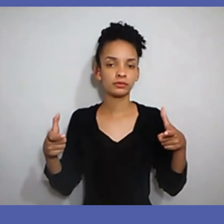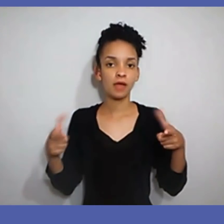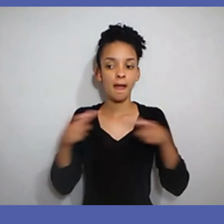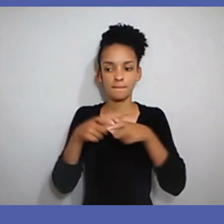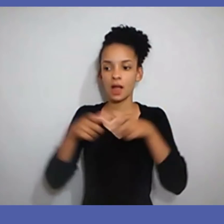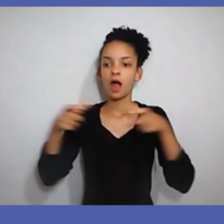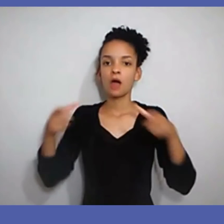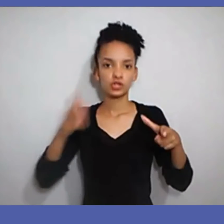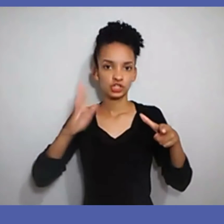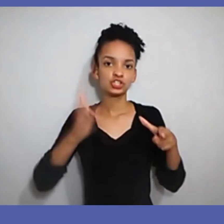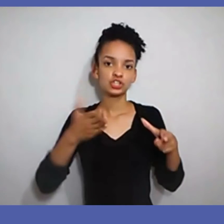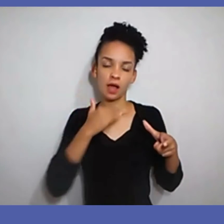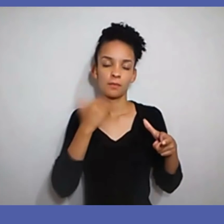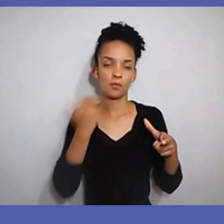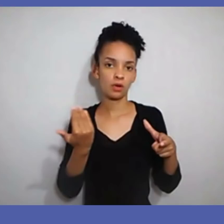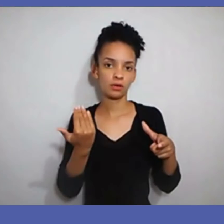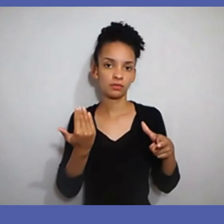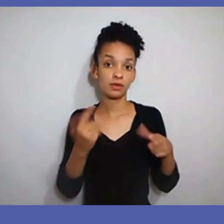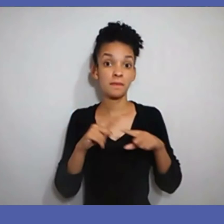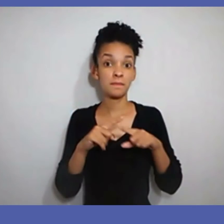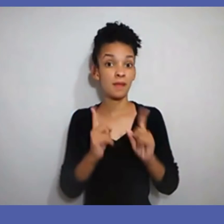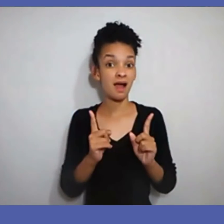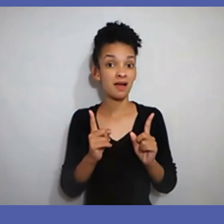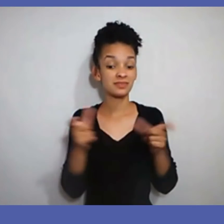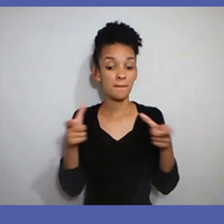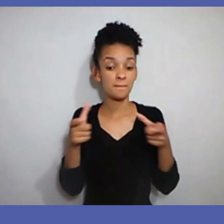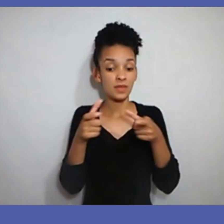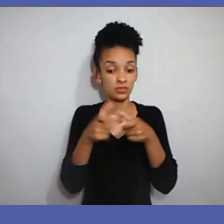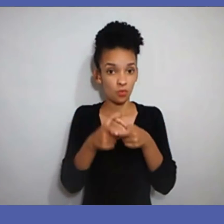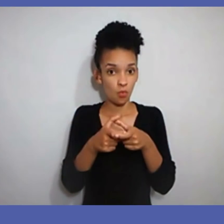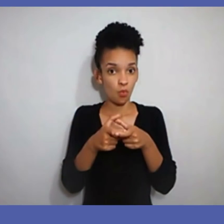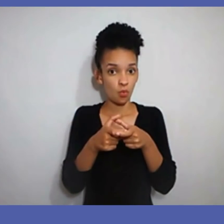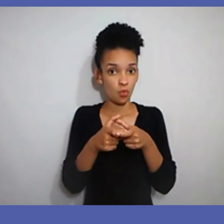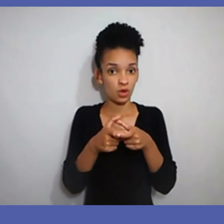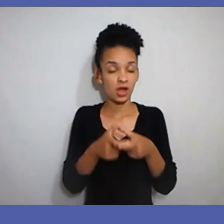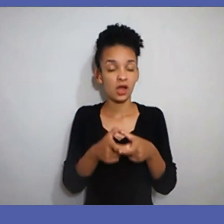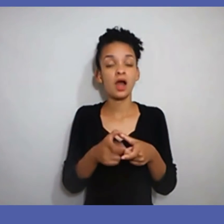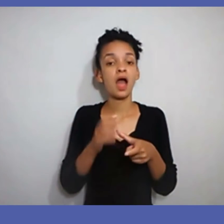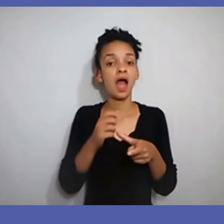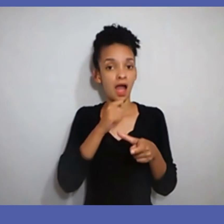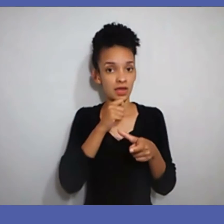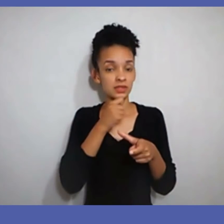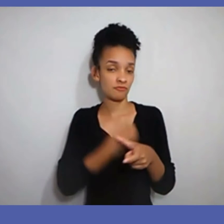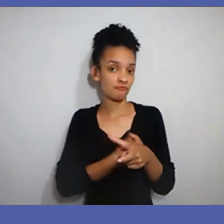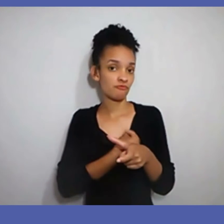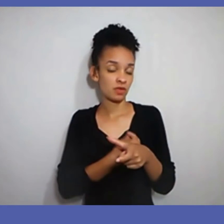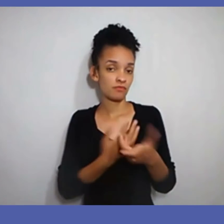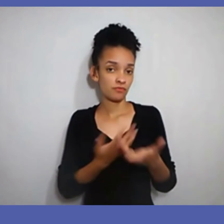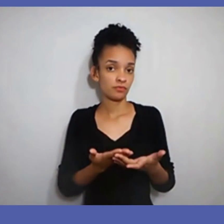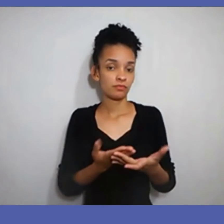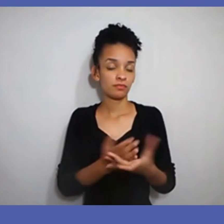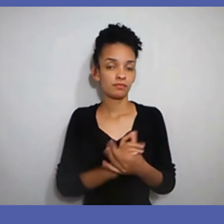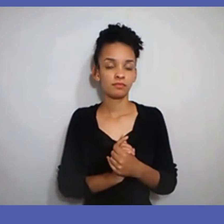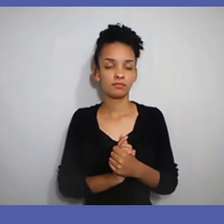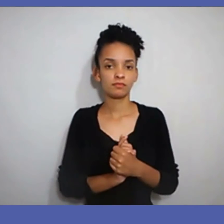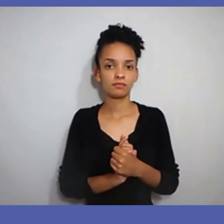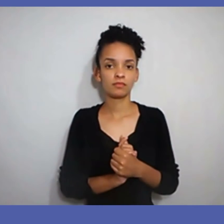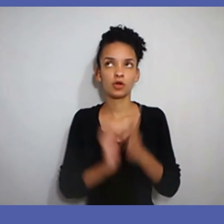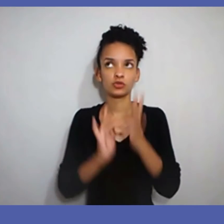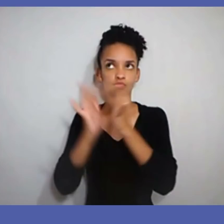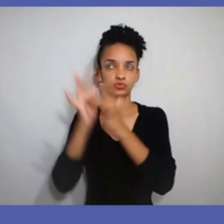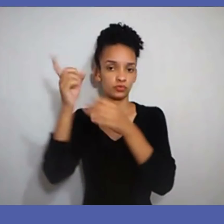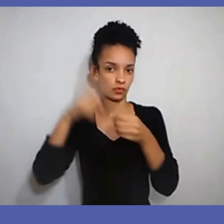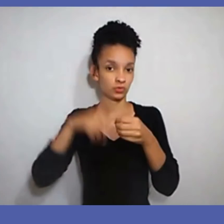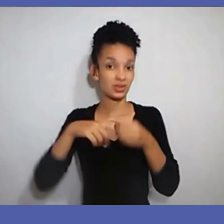estar viva, né? Na vinda secreta do Senhor. Nós, muito provavelmente,